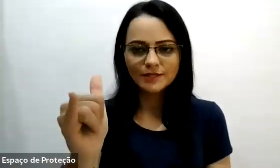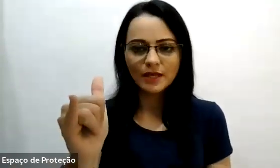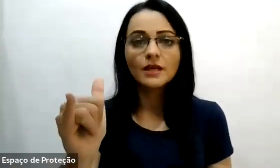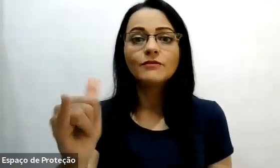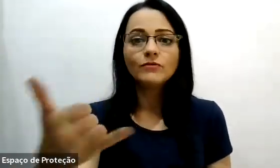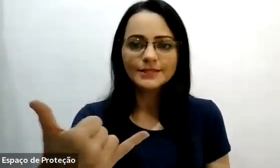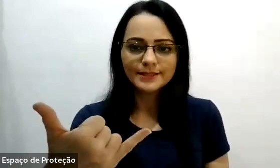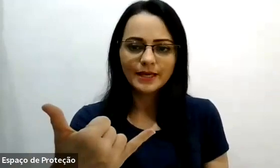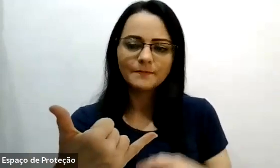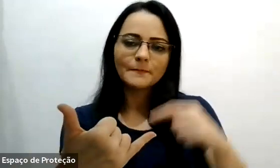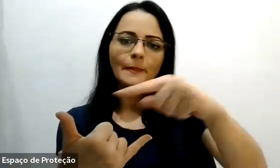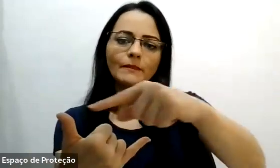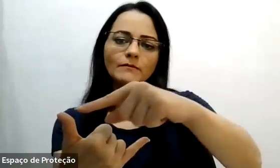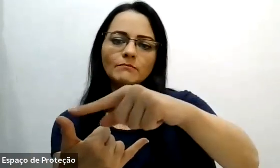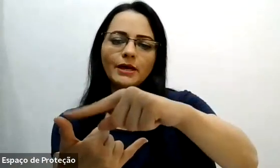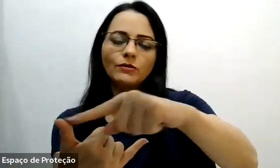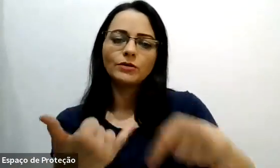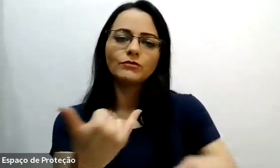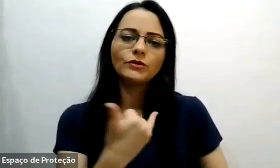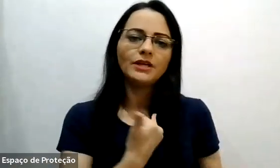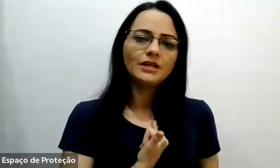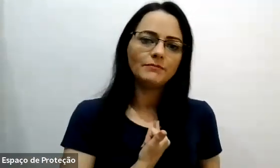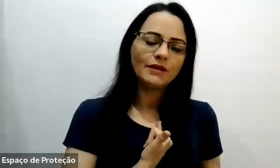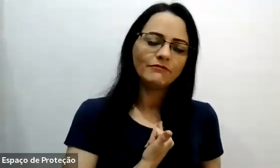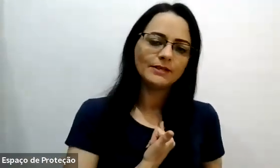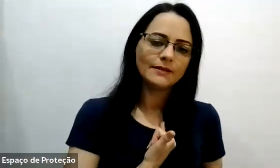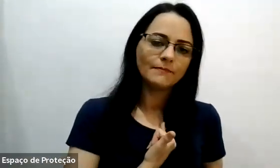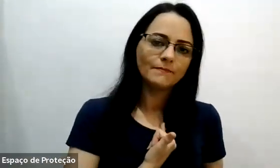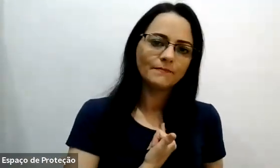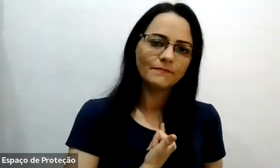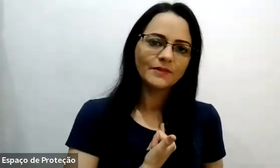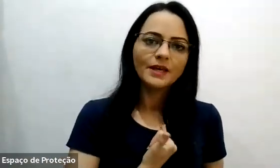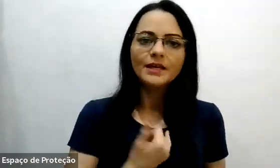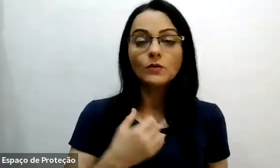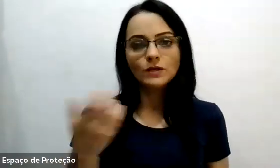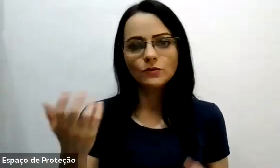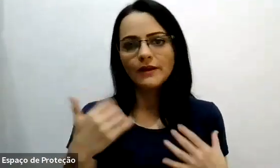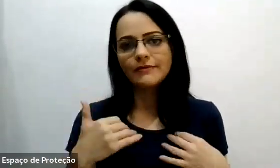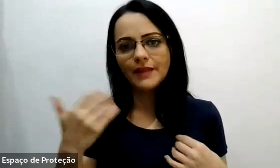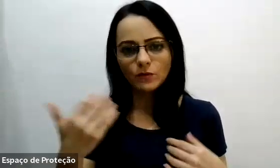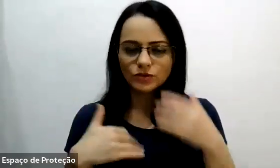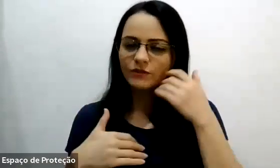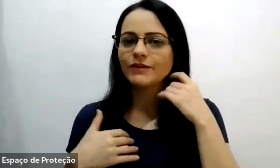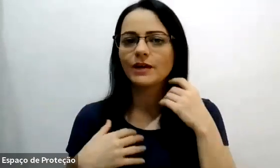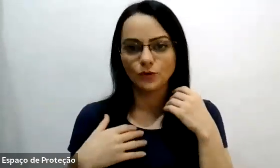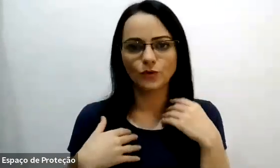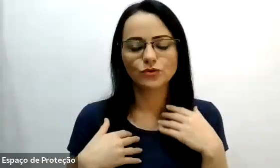você. Você pega o microfone e me avisa. Quando é Deus que fala